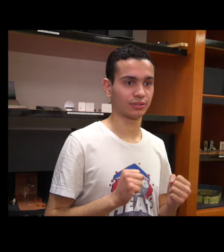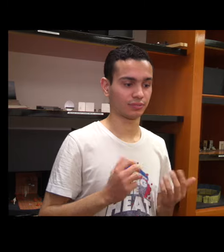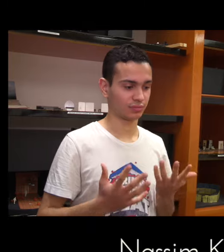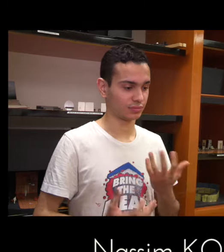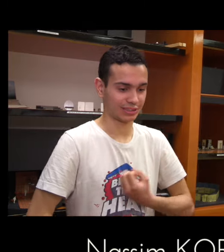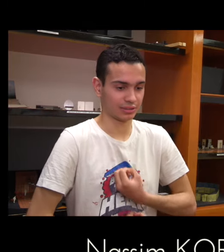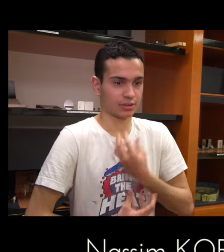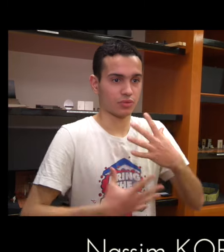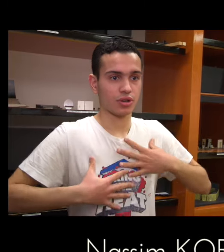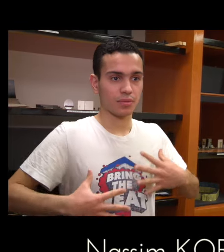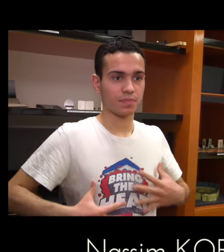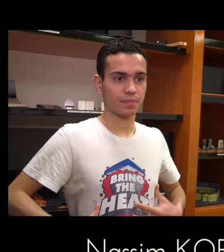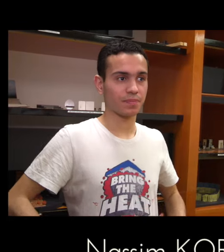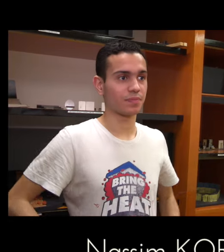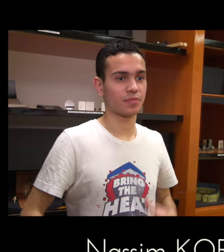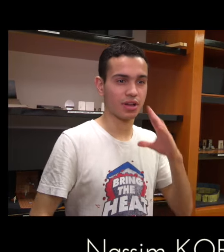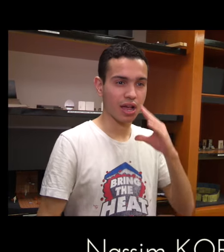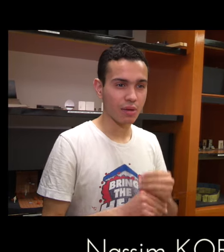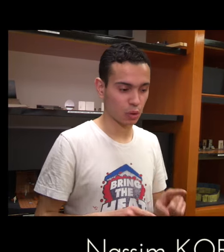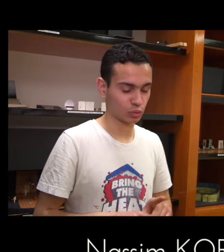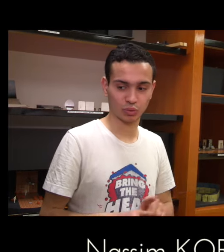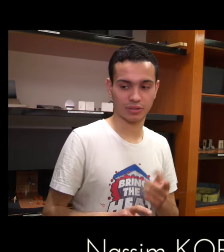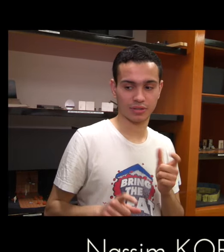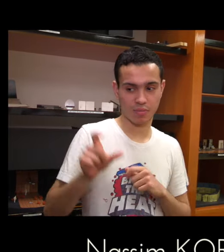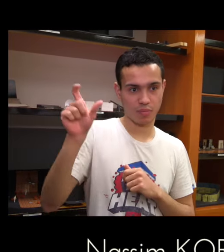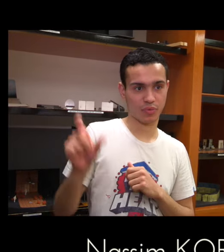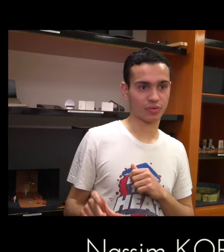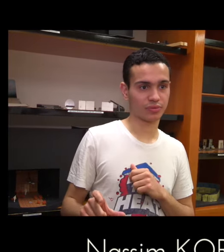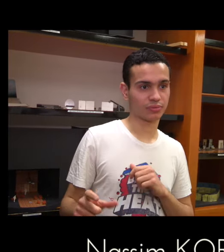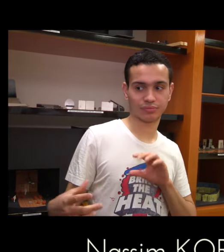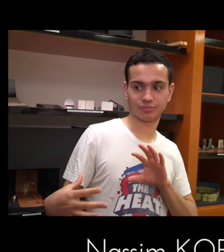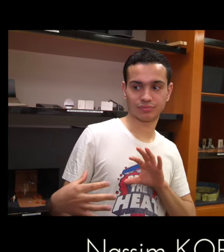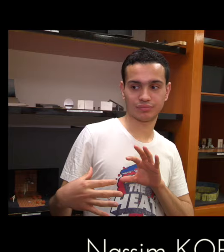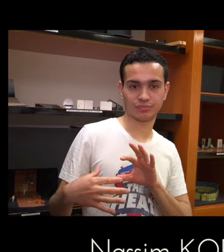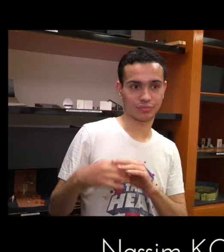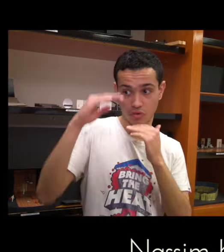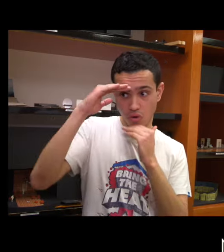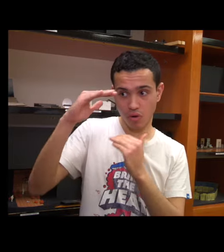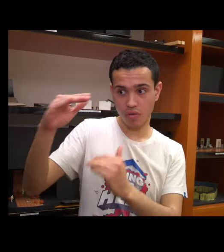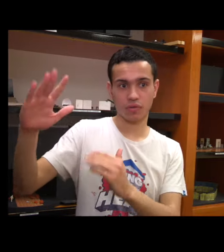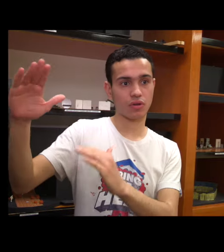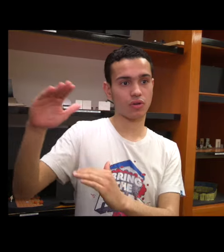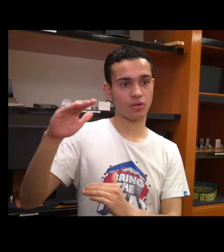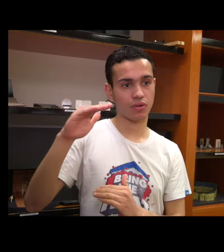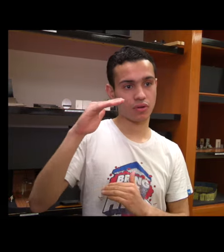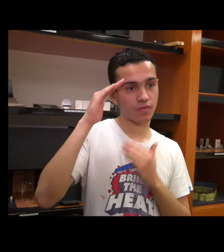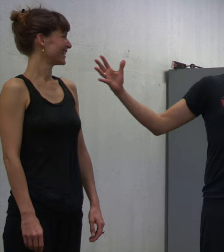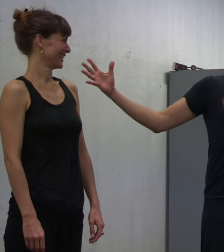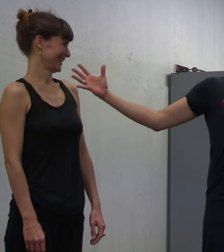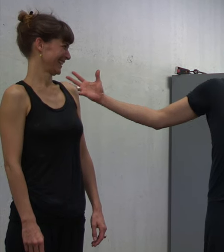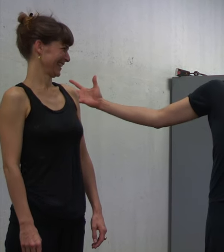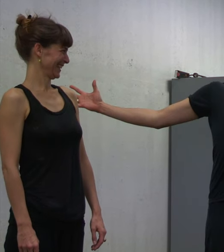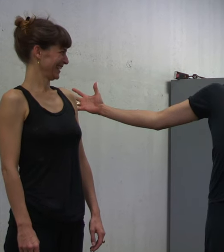On apprend à bouger notre corps, à s'exprimer à travers notre corps et on apprend à se faire confiance les uns les autres.